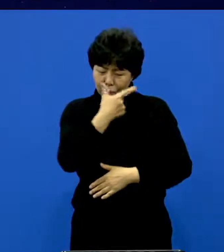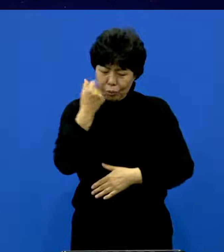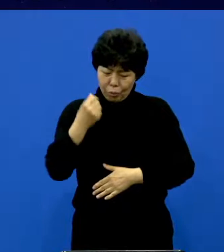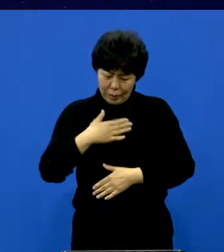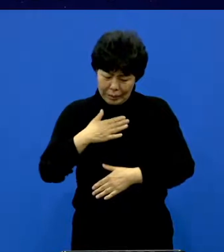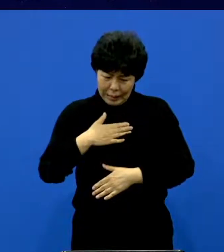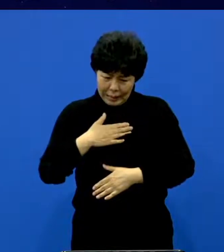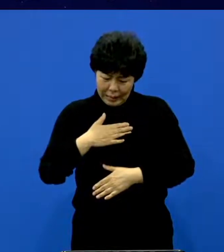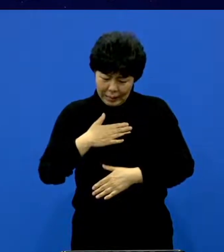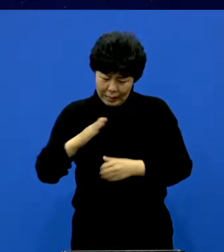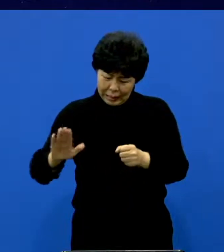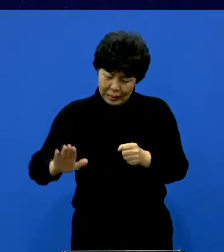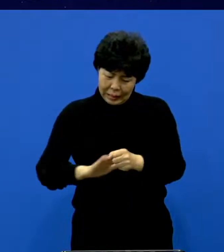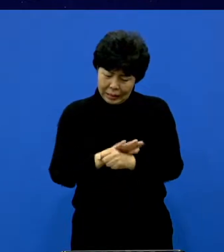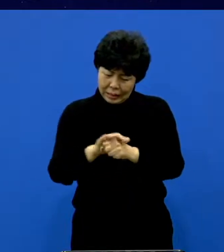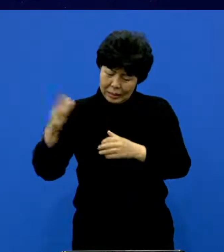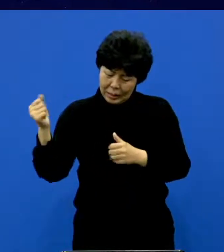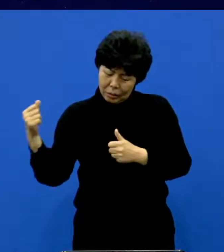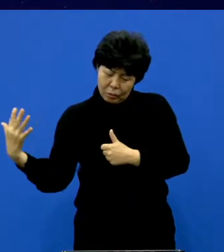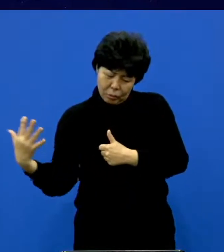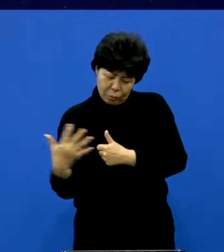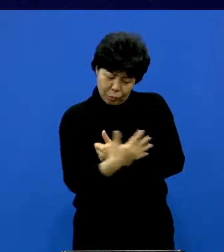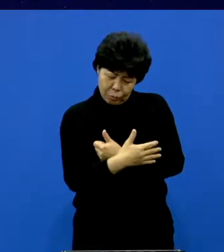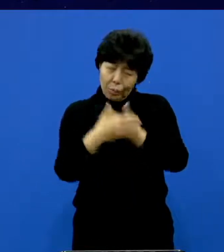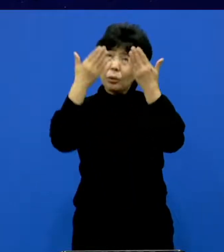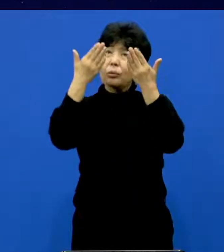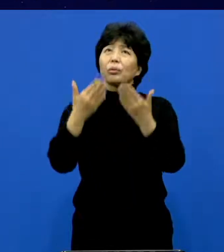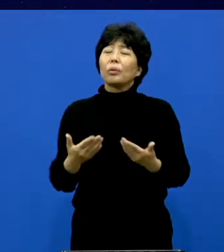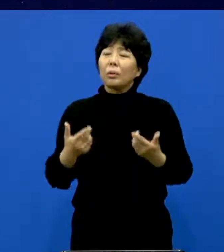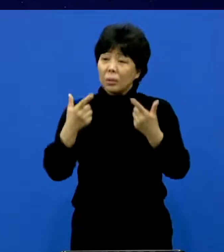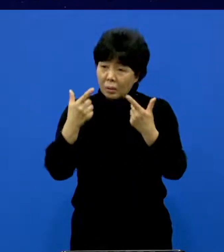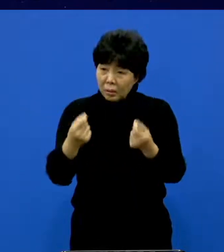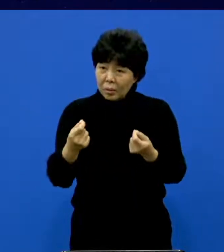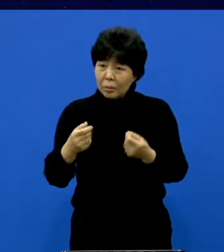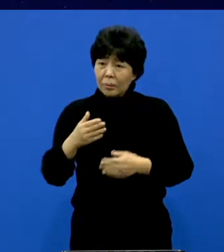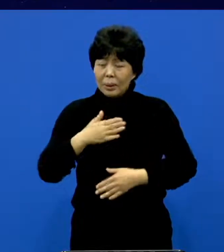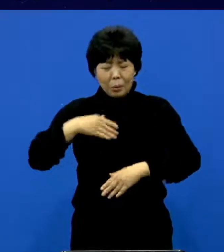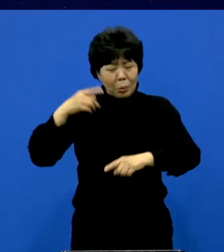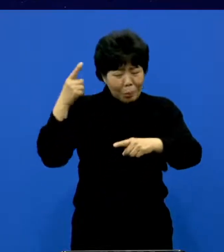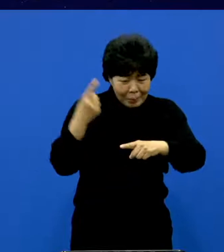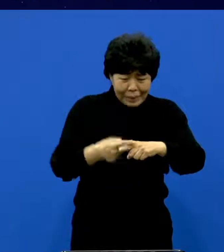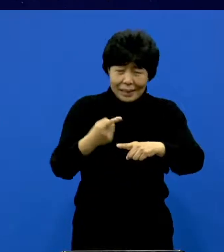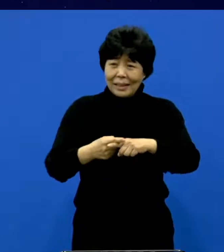받아주신 것처럼 나도 다른 사람들의 연약함을 끌어안아 주는 것.